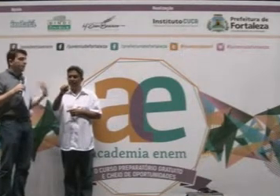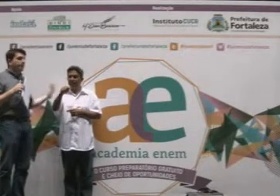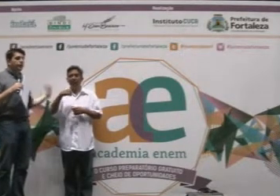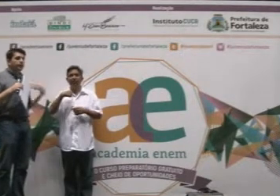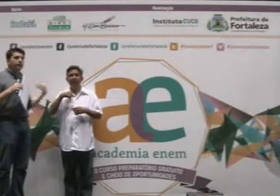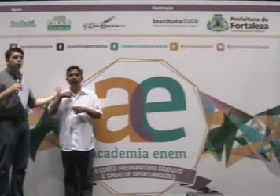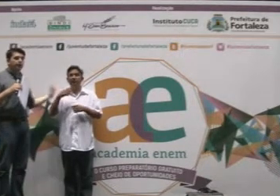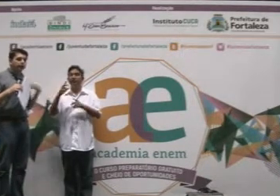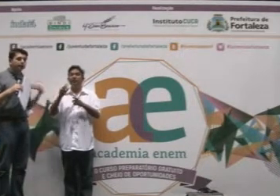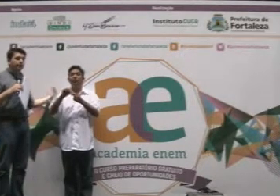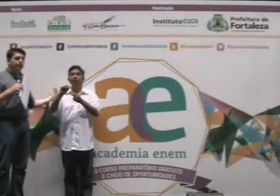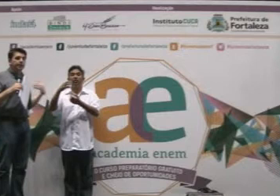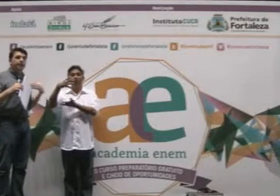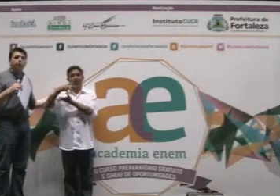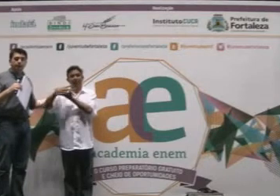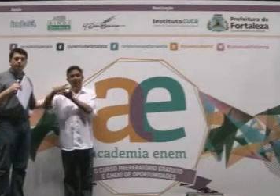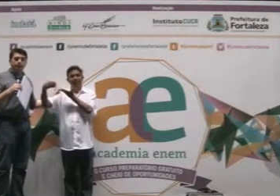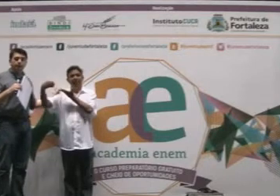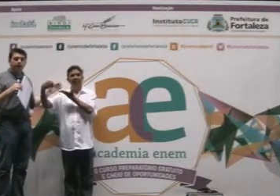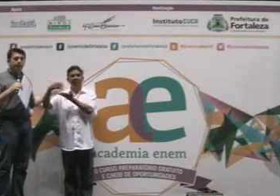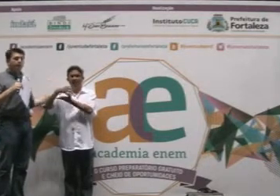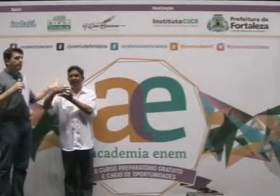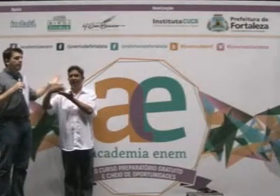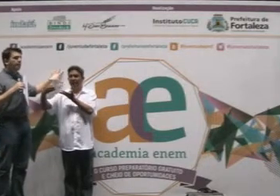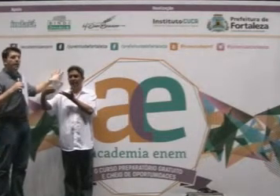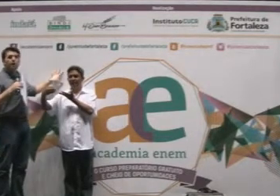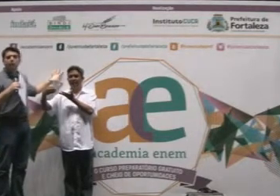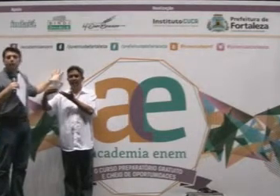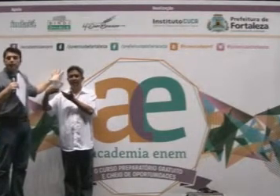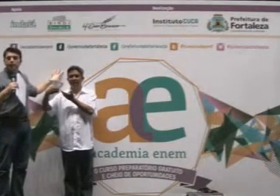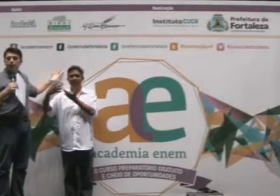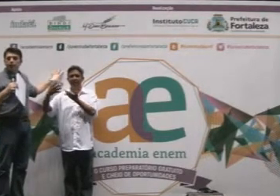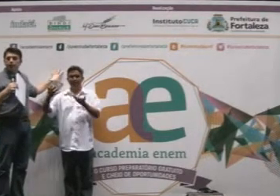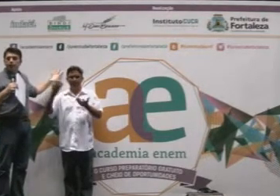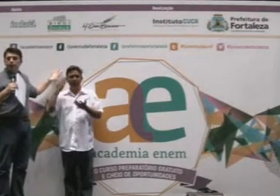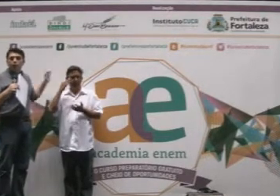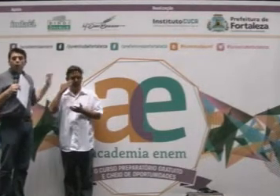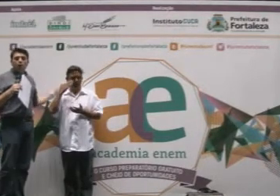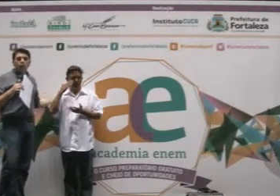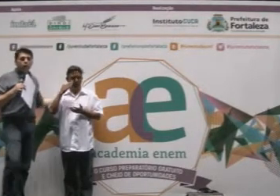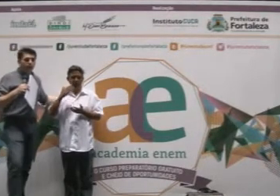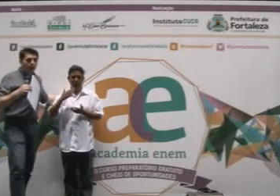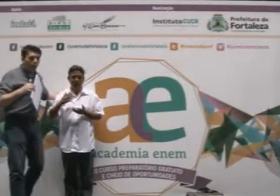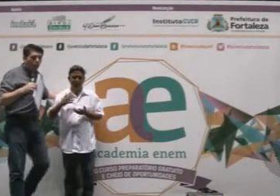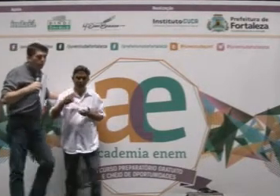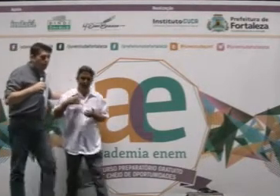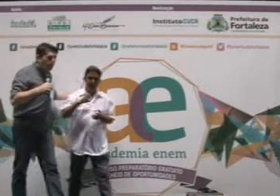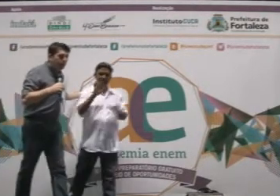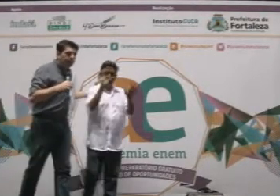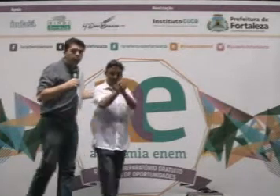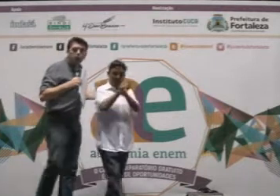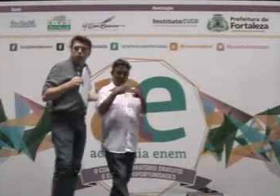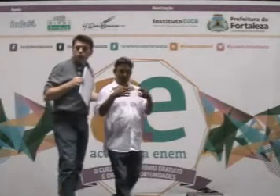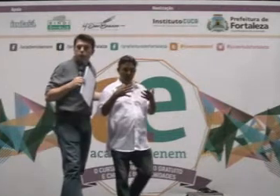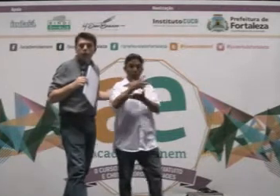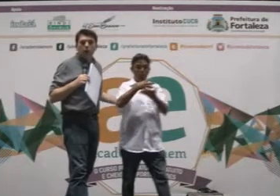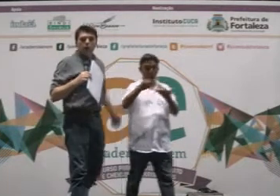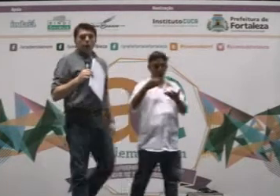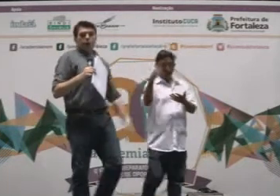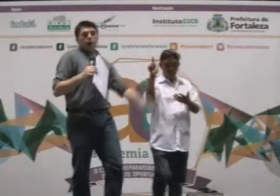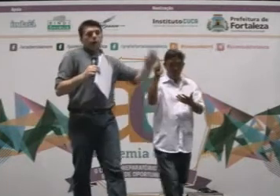estou mimetizando ele, imitando ele. E ele está camuflado com o meio. Deu para entender? Quando um animal imita